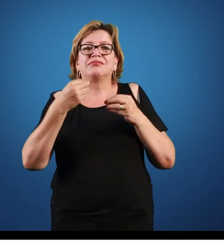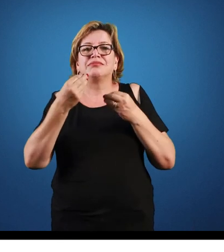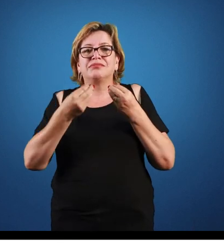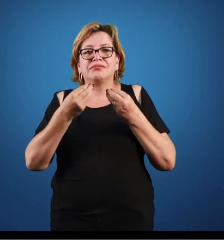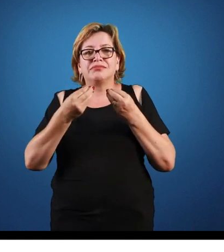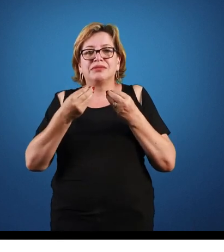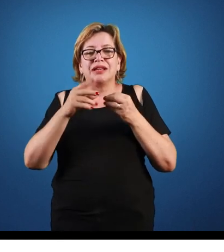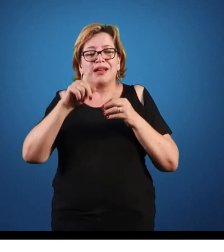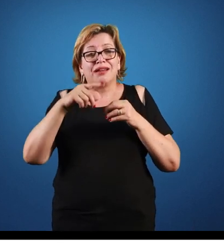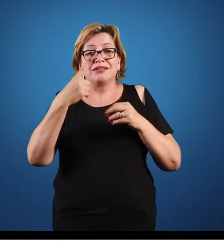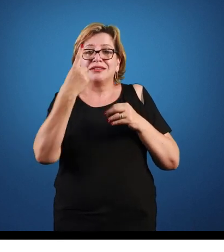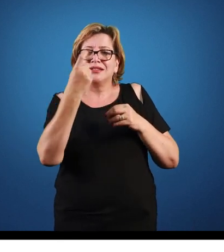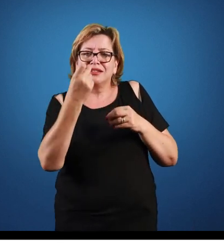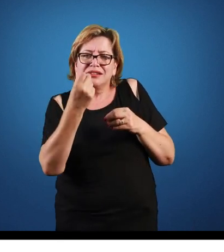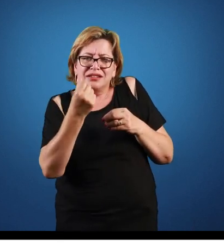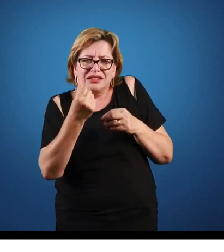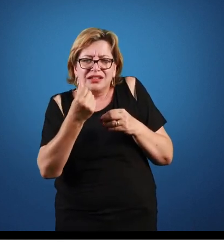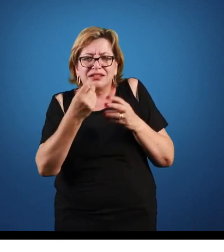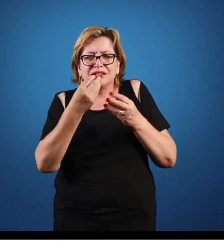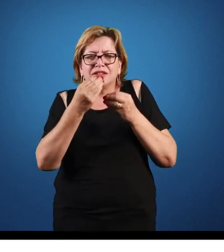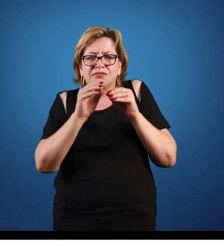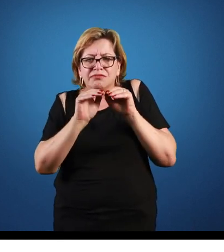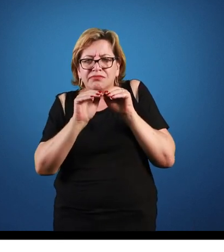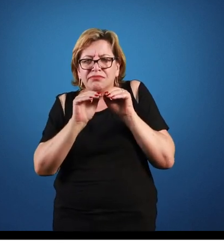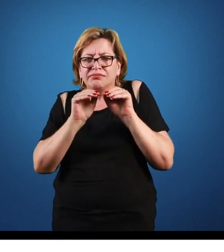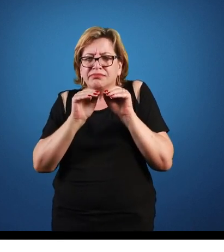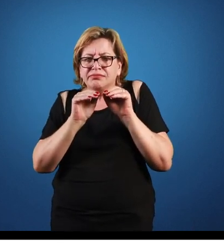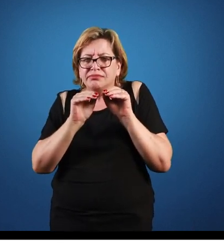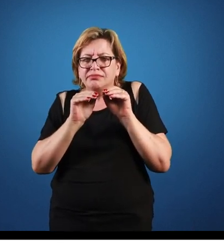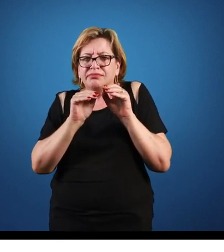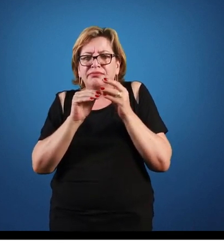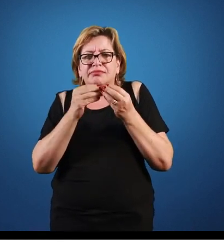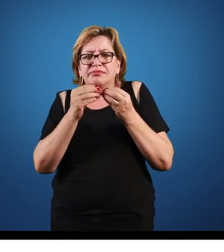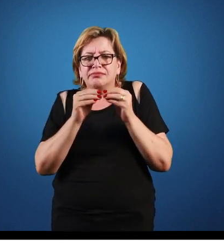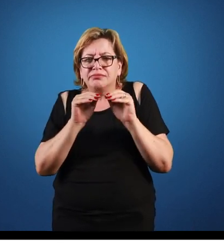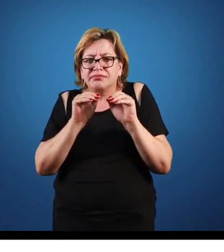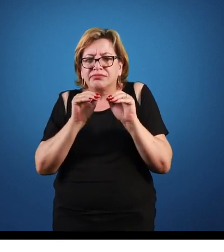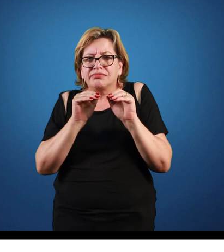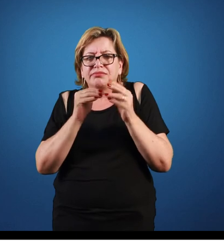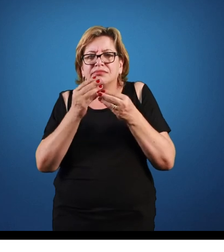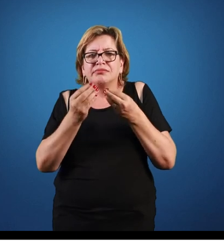são 16 atentado assim não é menos - aí